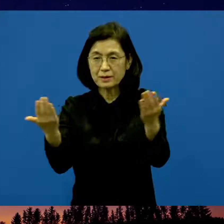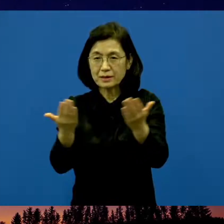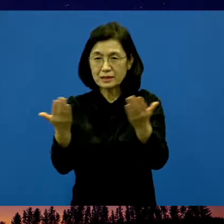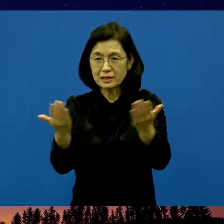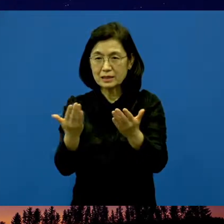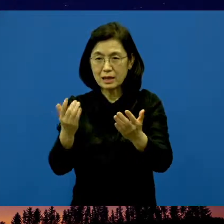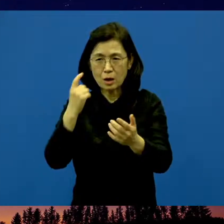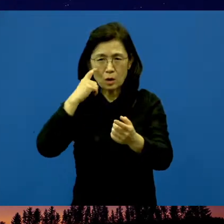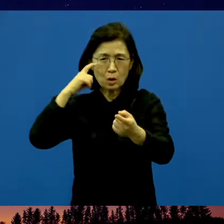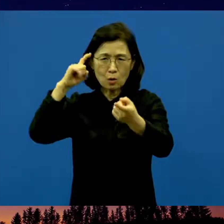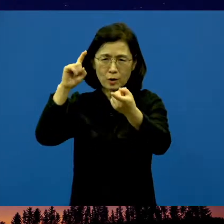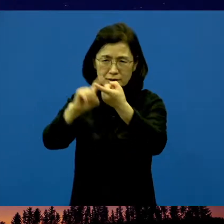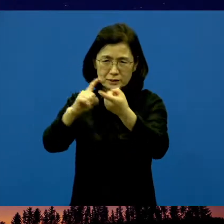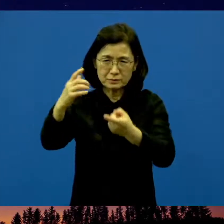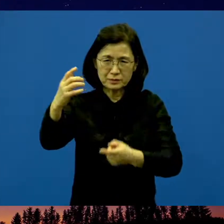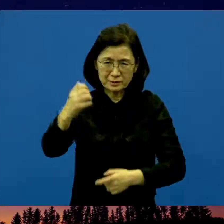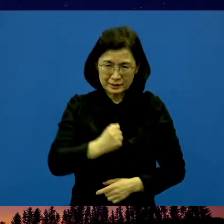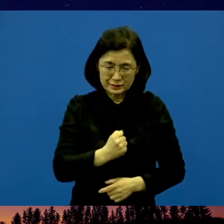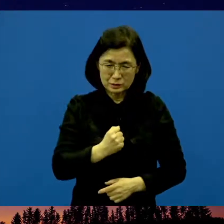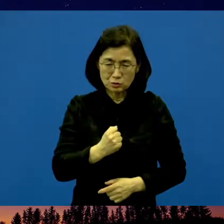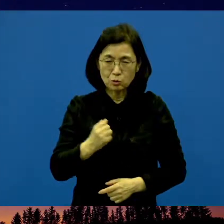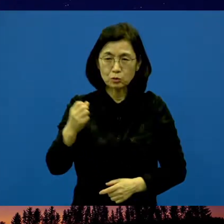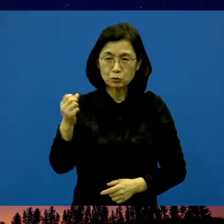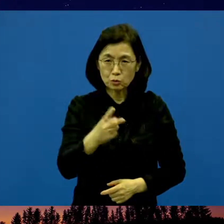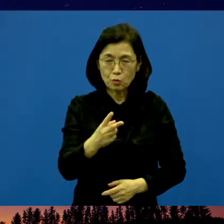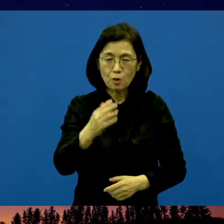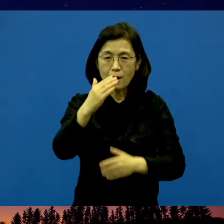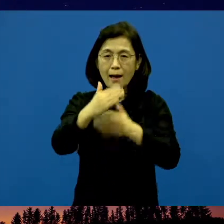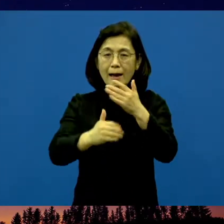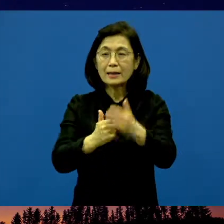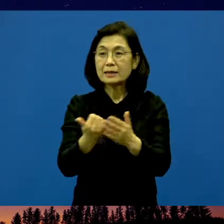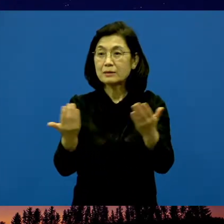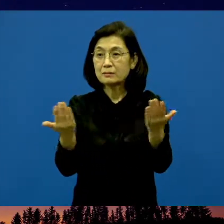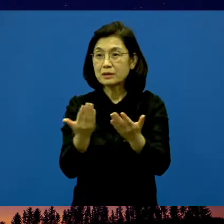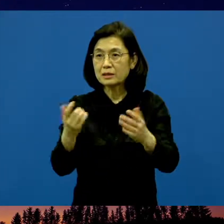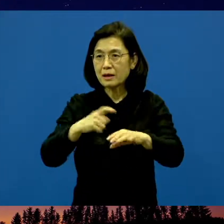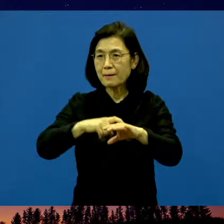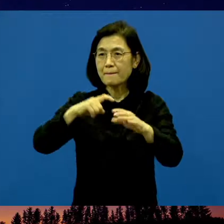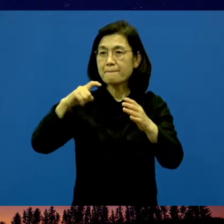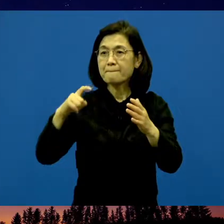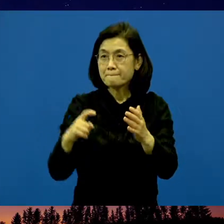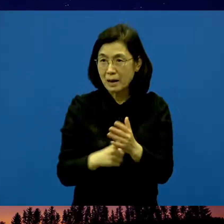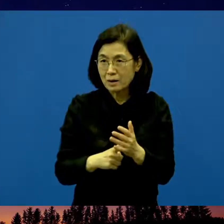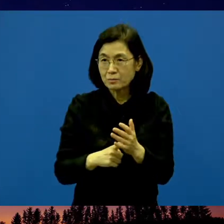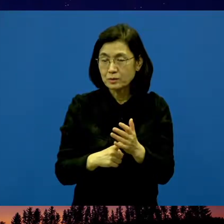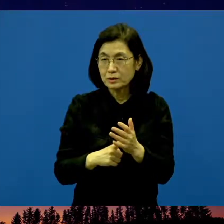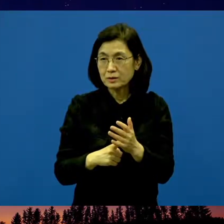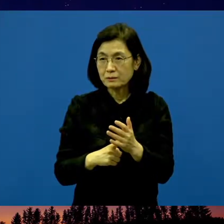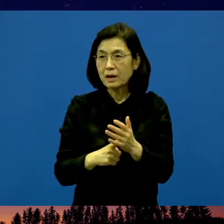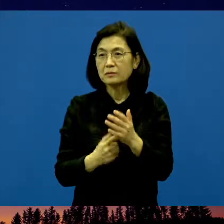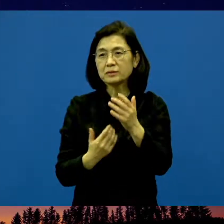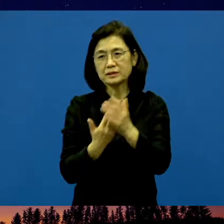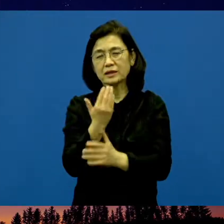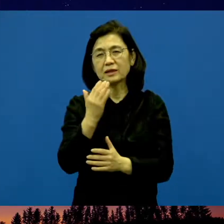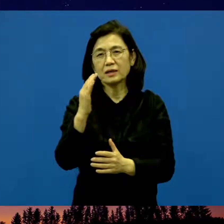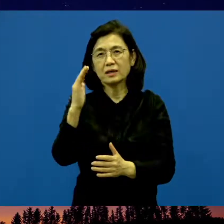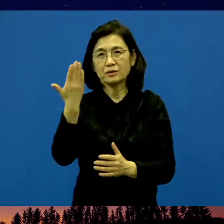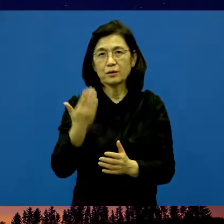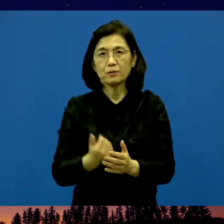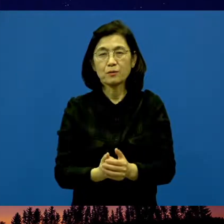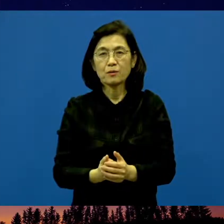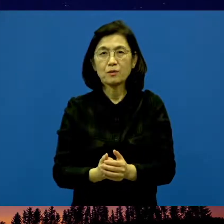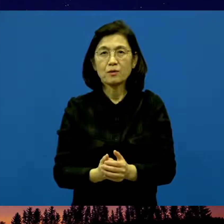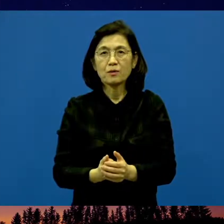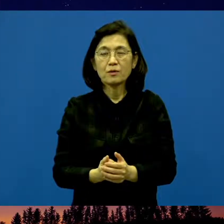움직이고 신기해요, 여러분. 살 이유가 분명해지는 것입니다. 그래서 바울은 고백하죠. 내게 사는 것이